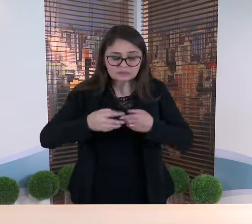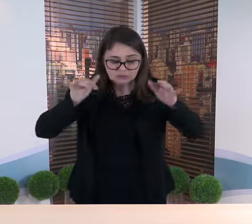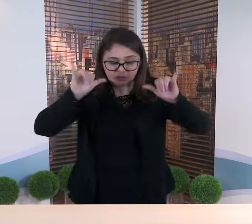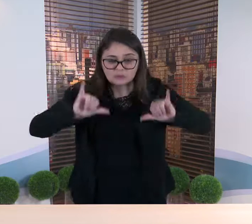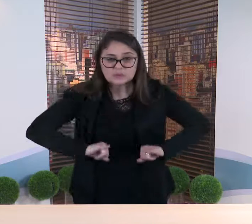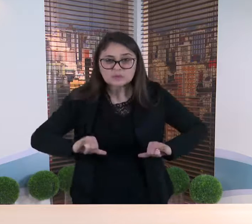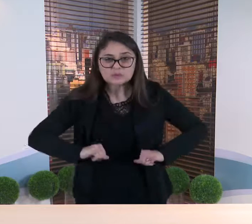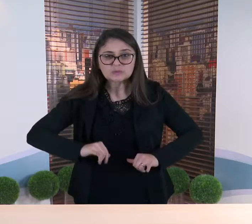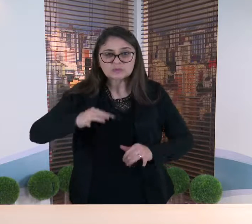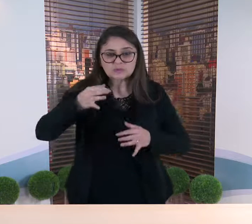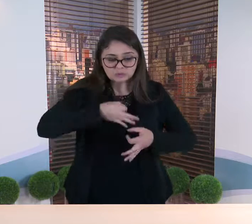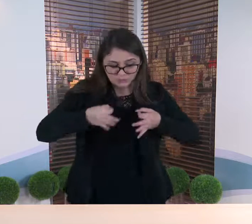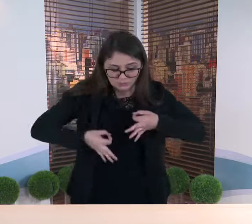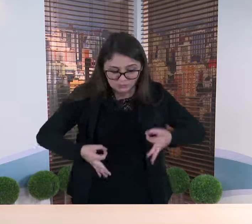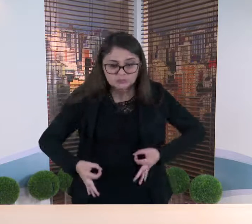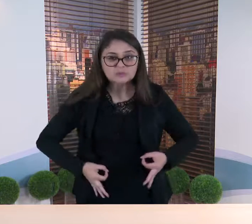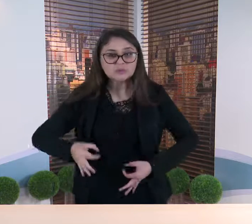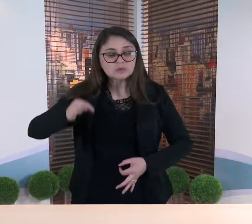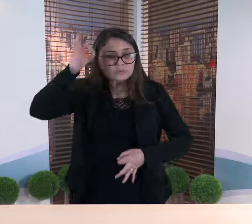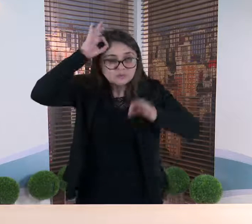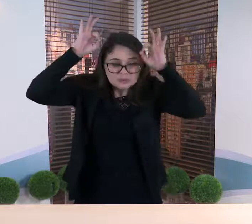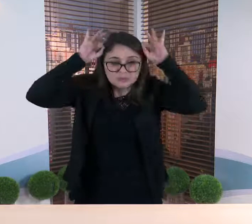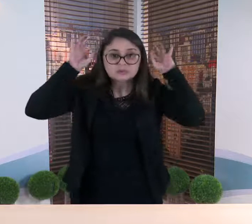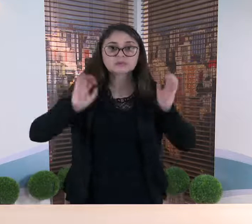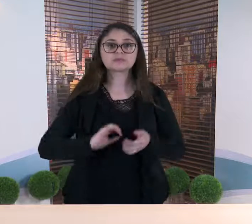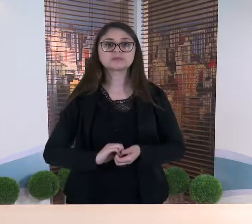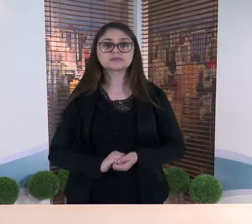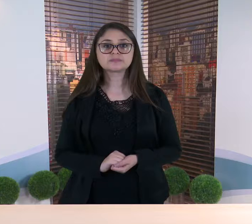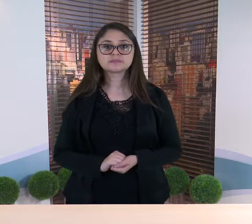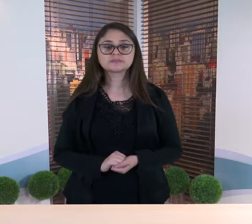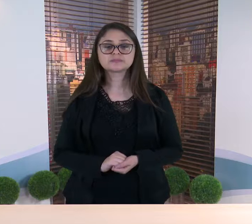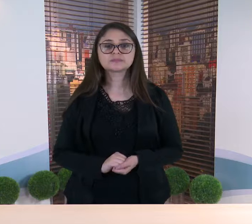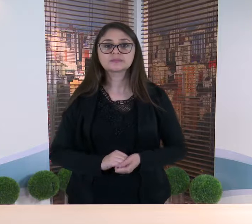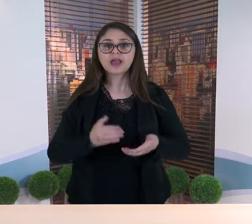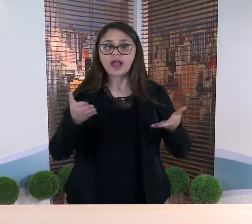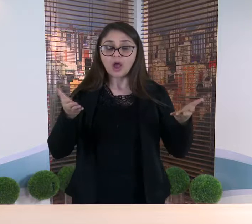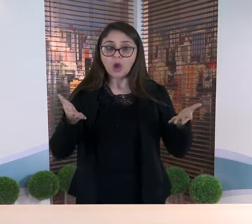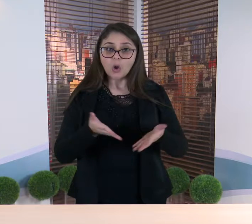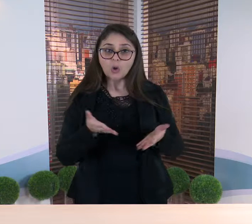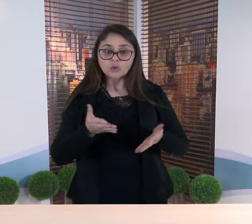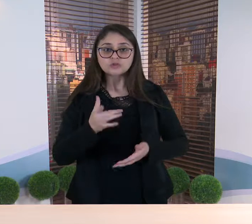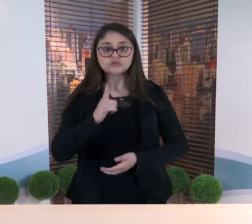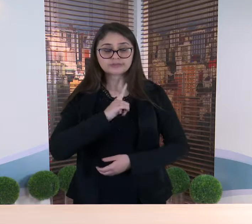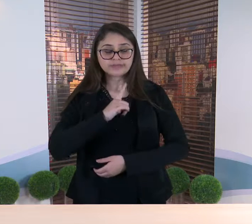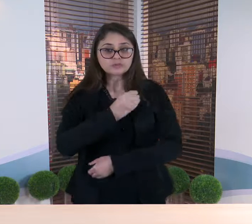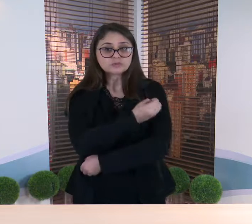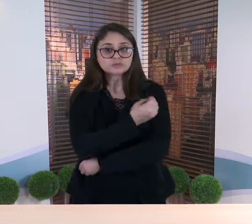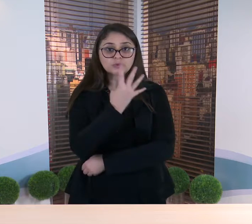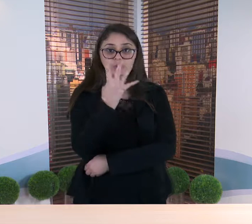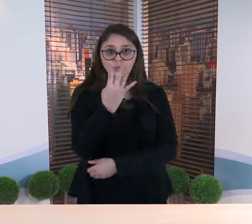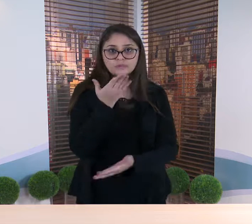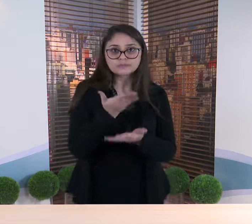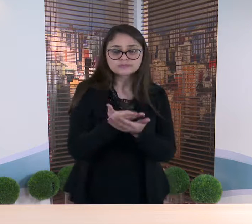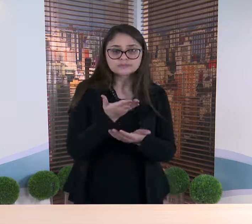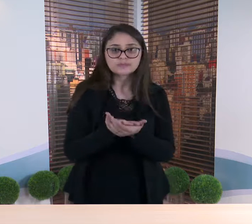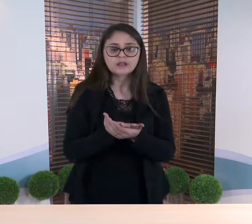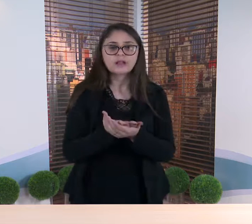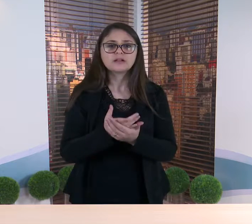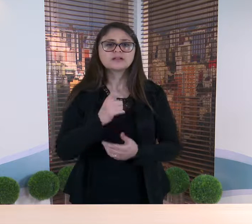Estamos de volta para mais um encontro. Aula 4, o drama de Jó. Um drama em